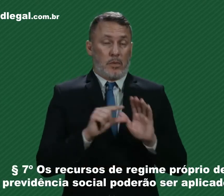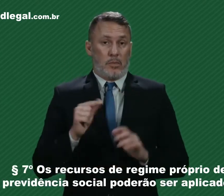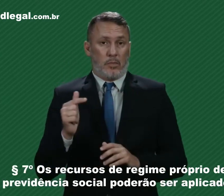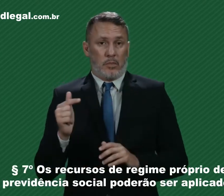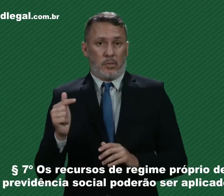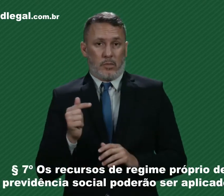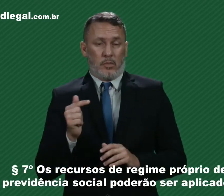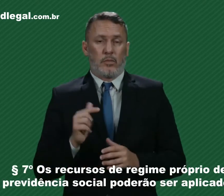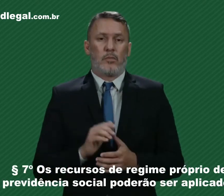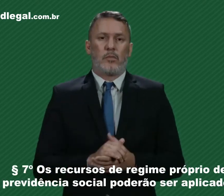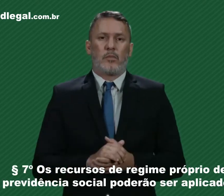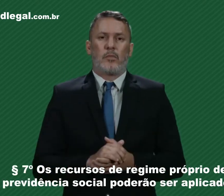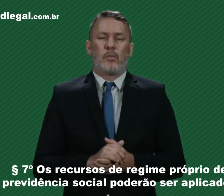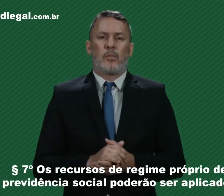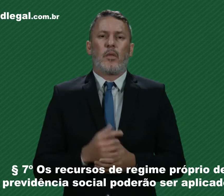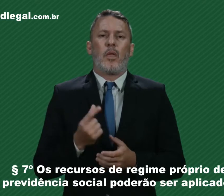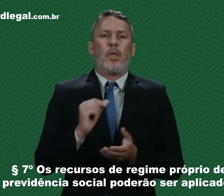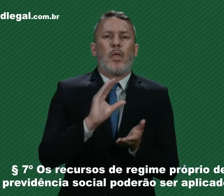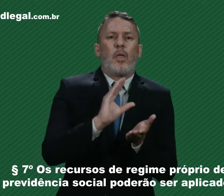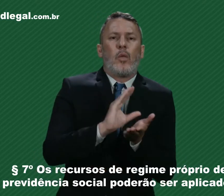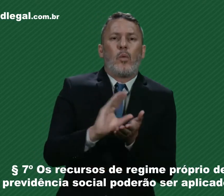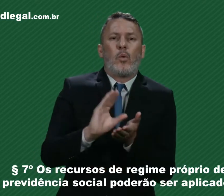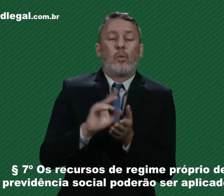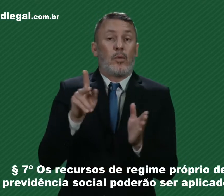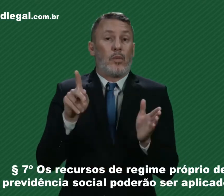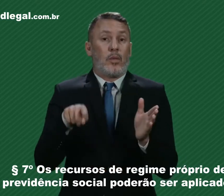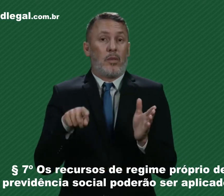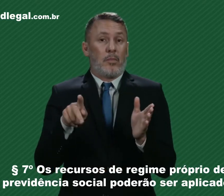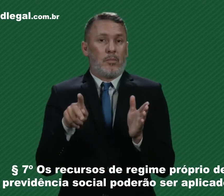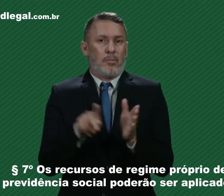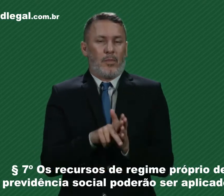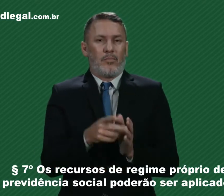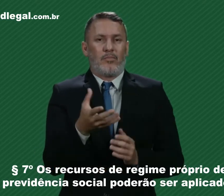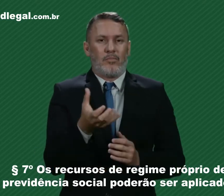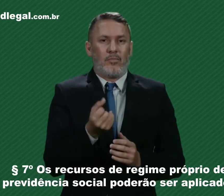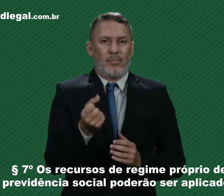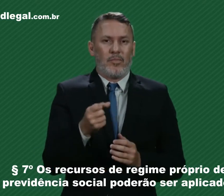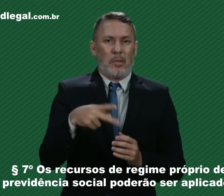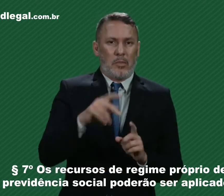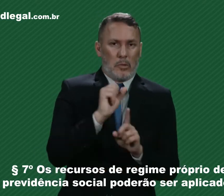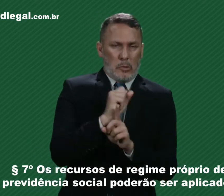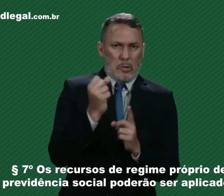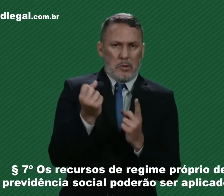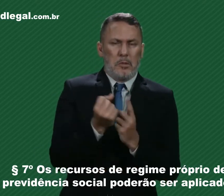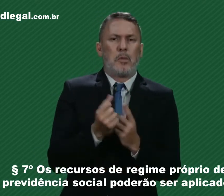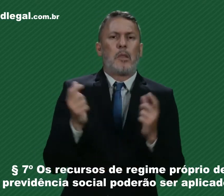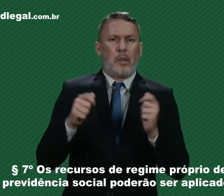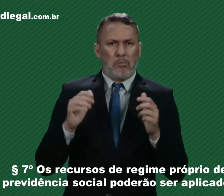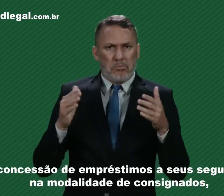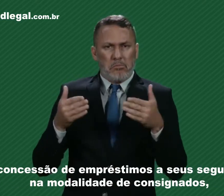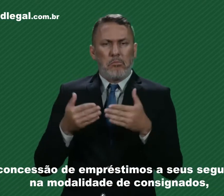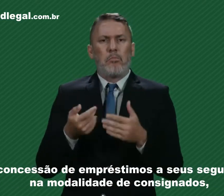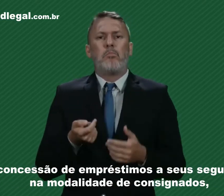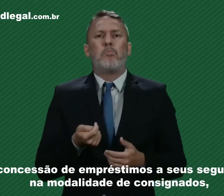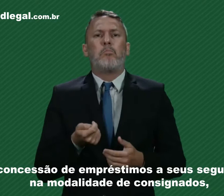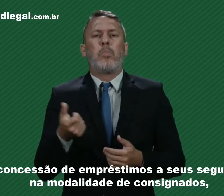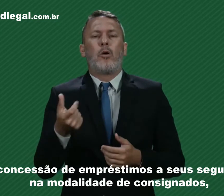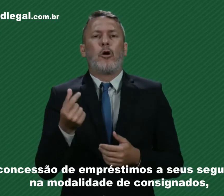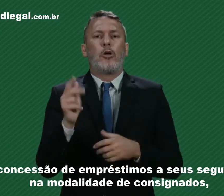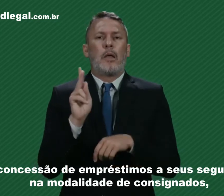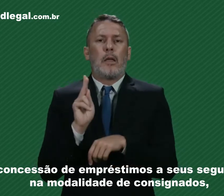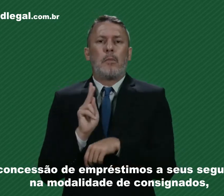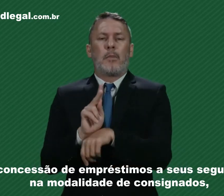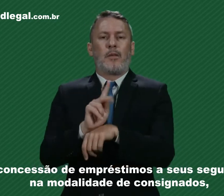Parágrafo 7º. Os recursos de regime próprio de previdência social poderão ser aplicados na concessão